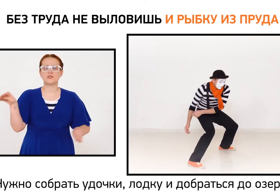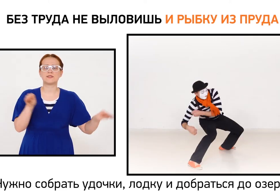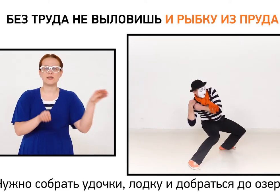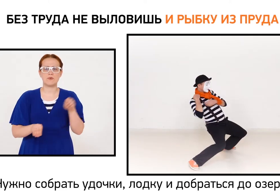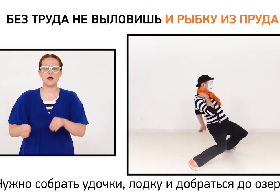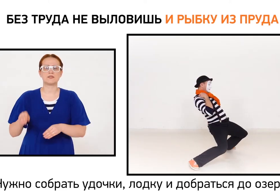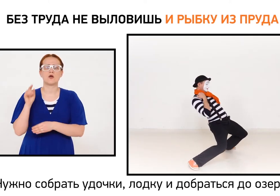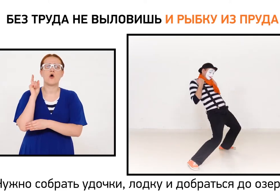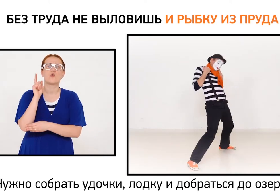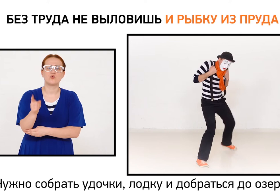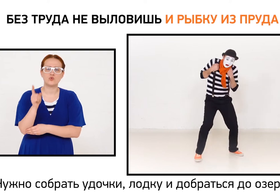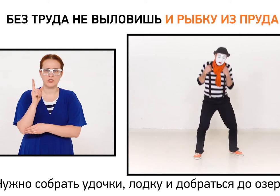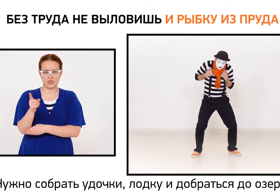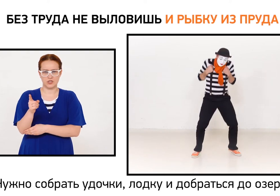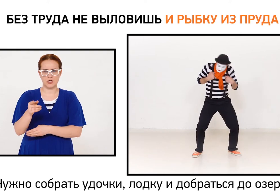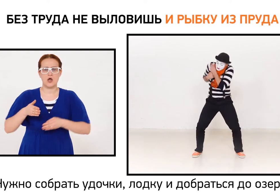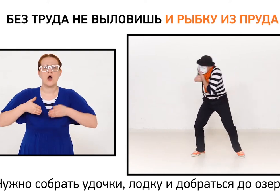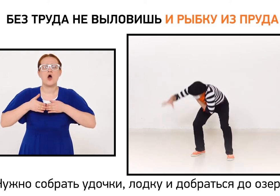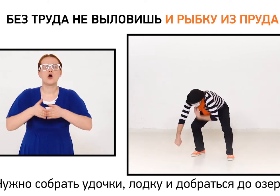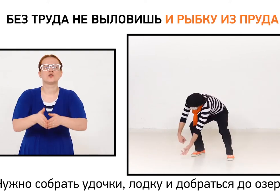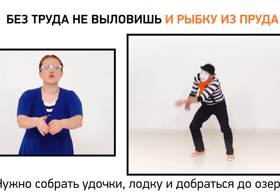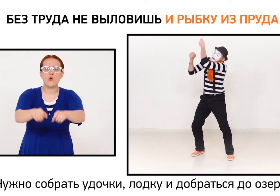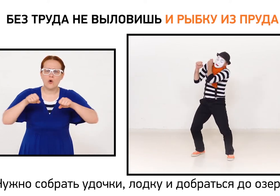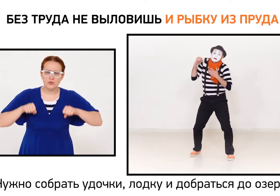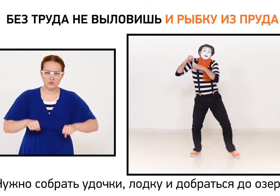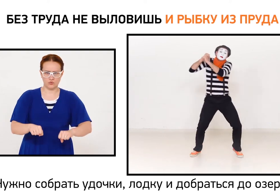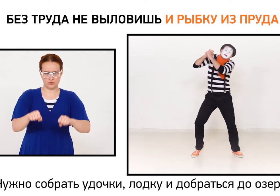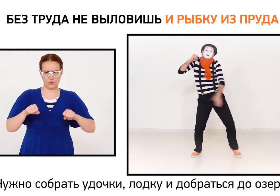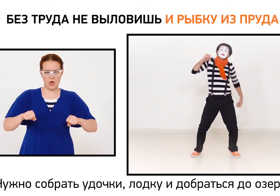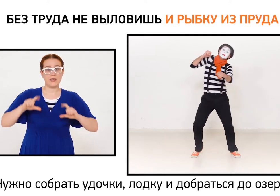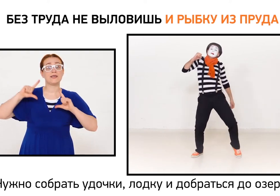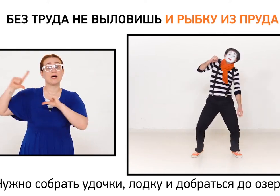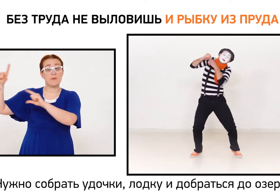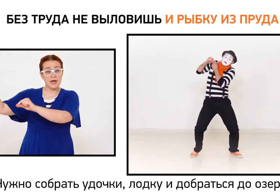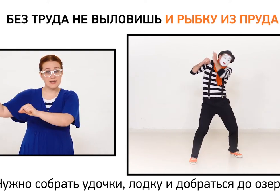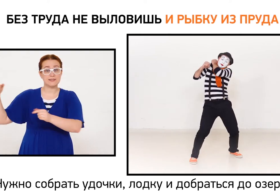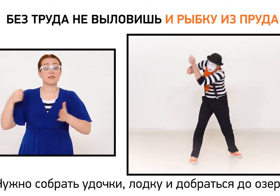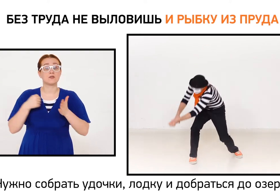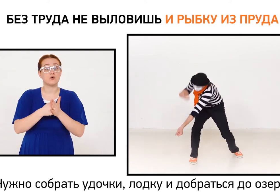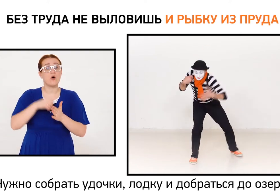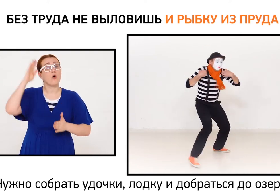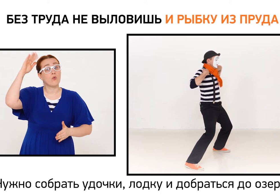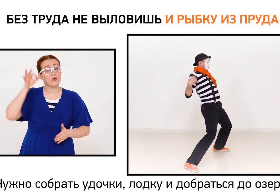Нужно собрать удочки, лодку и добраться до